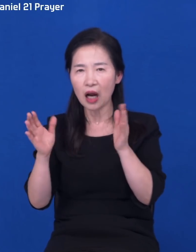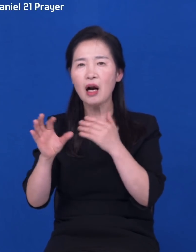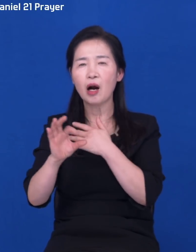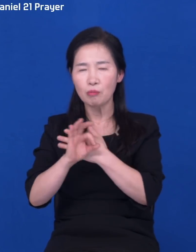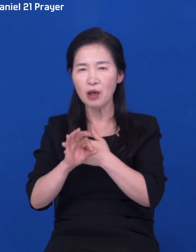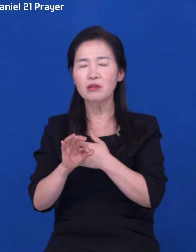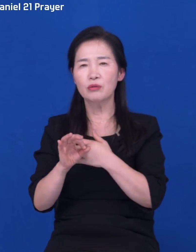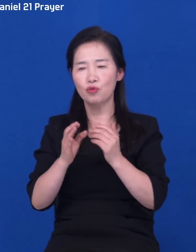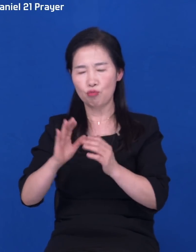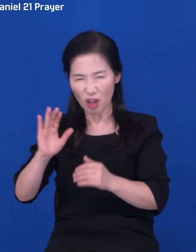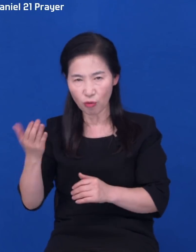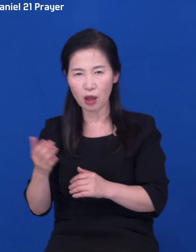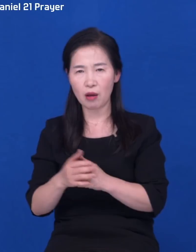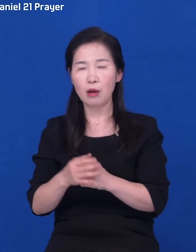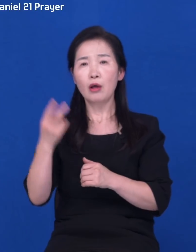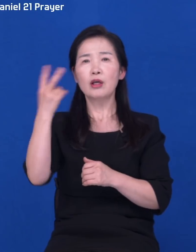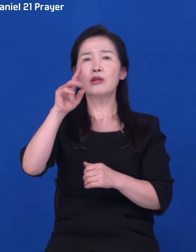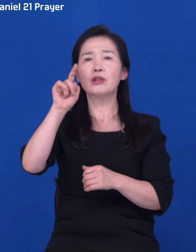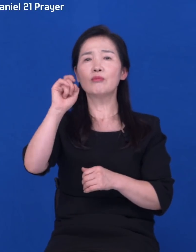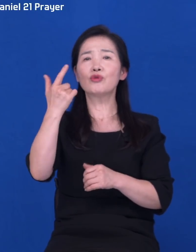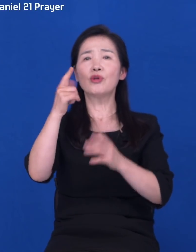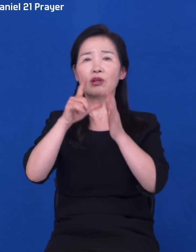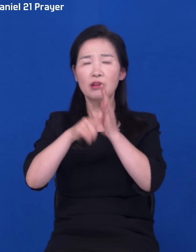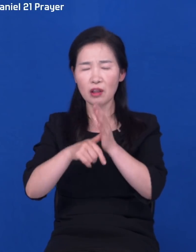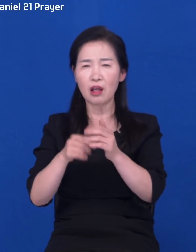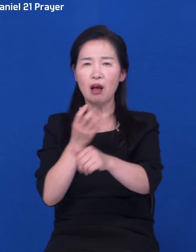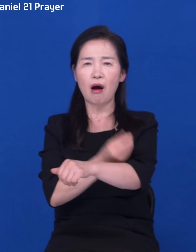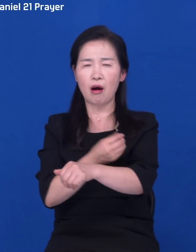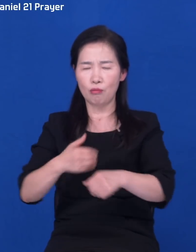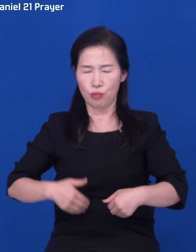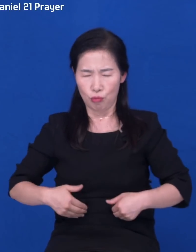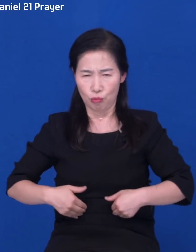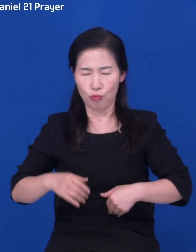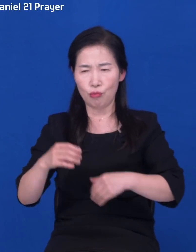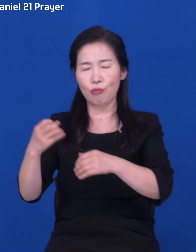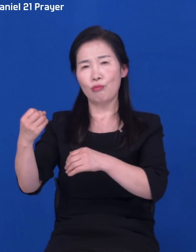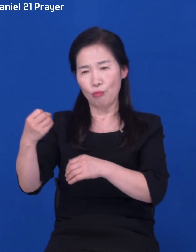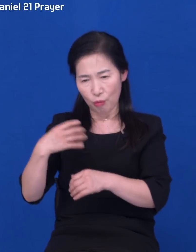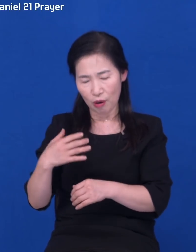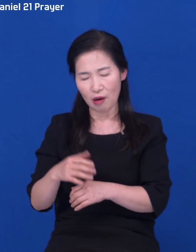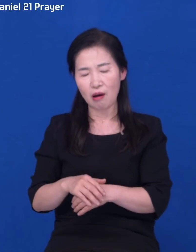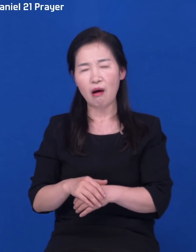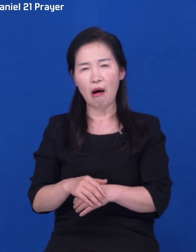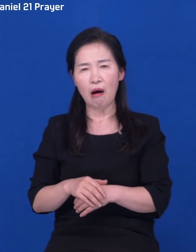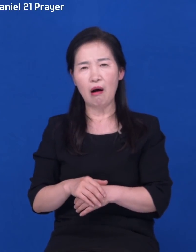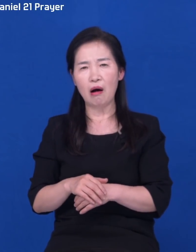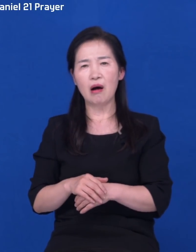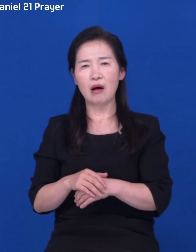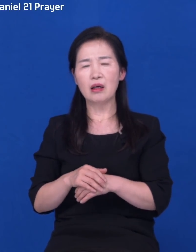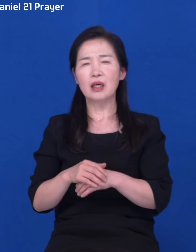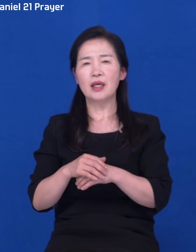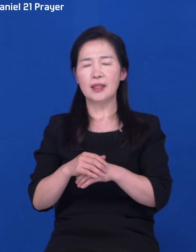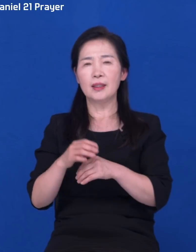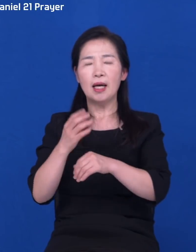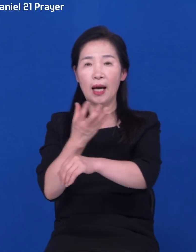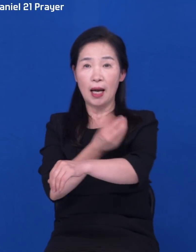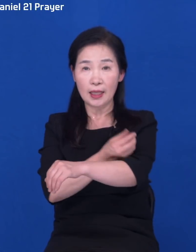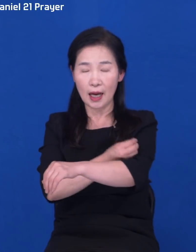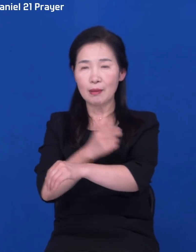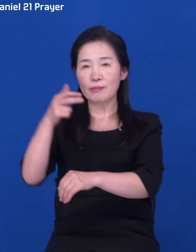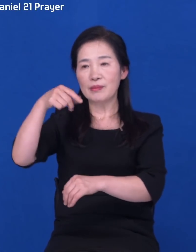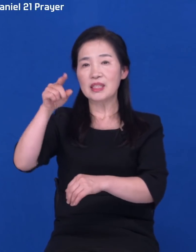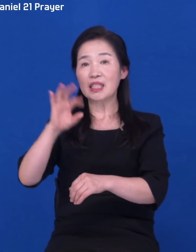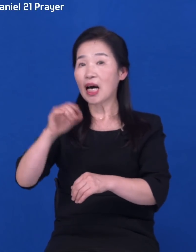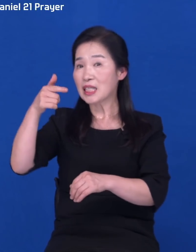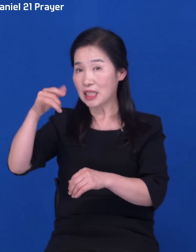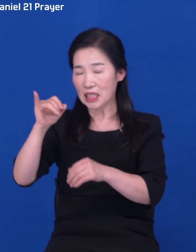1월에 항암을 해야겠어 하신 거예요. 이유가 항암은 장기를 치료할 수 있는 약이니까 뼈에만 있던